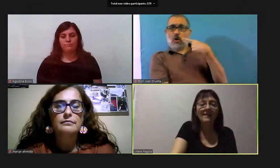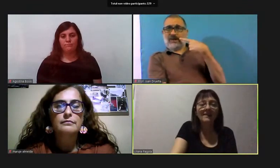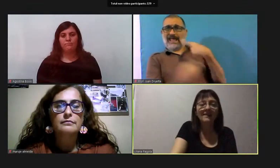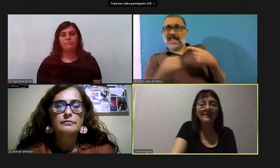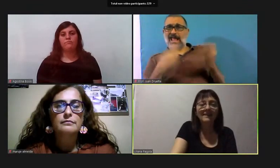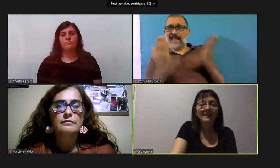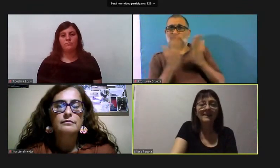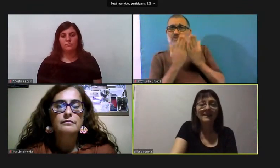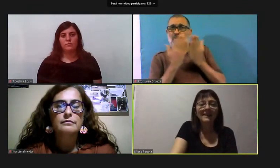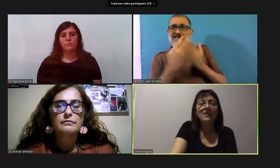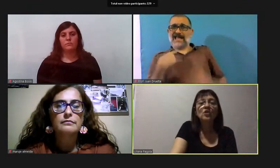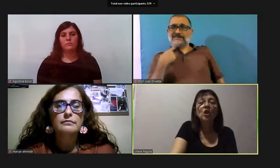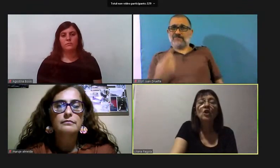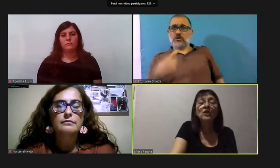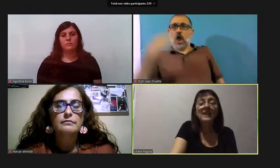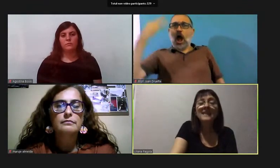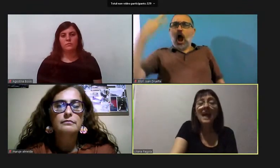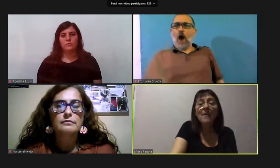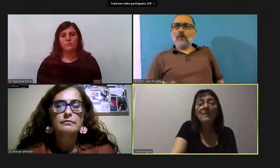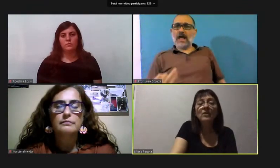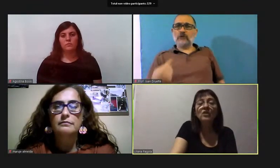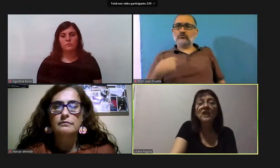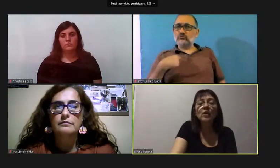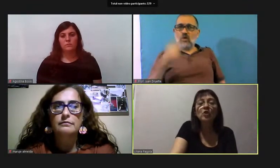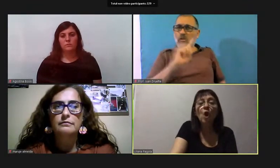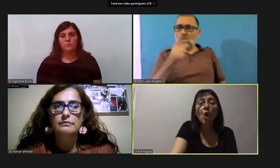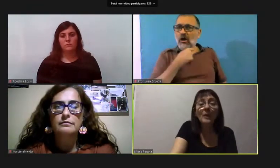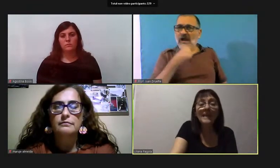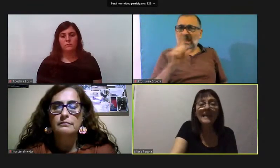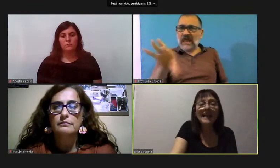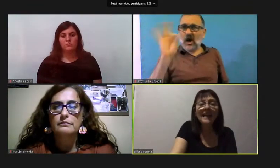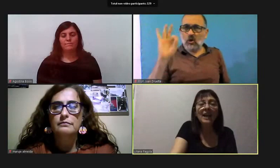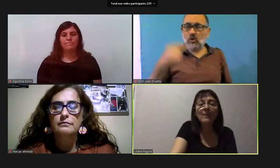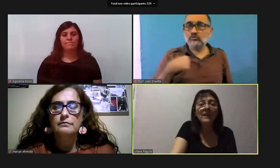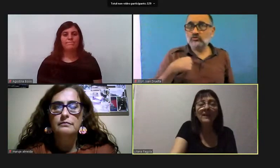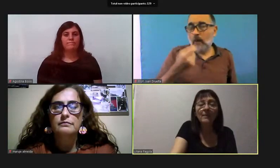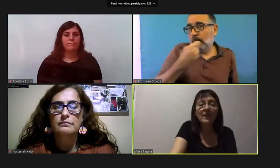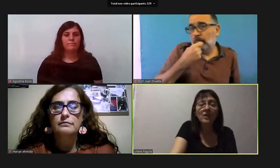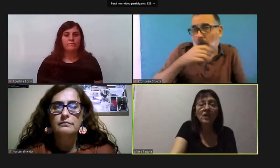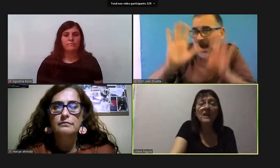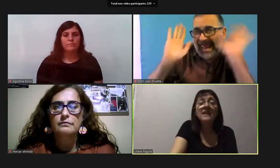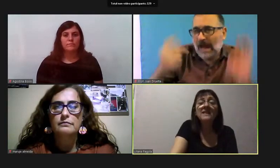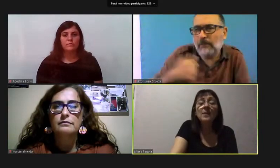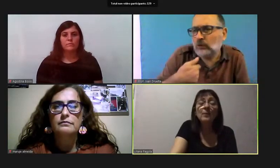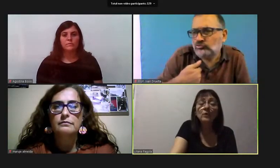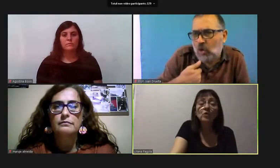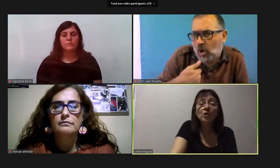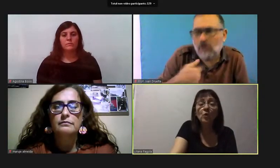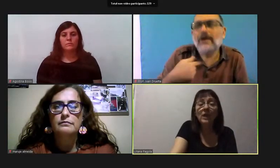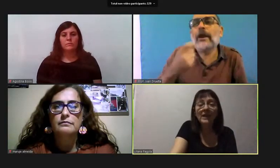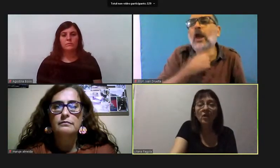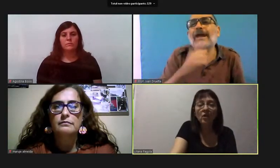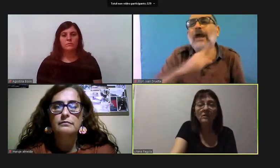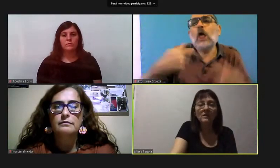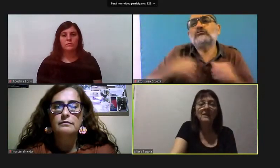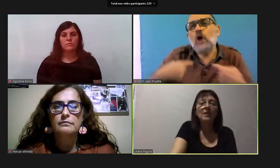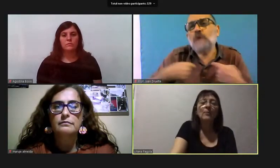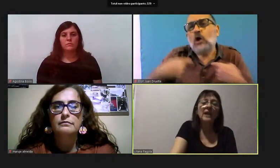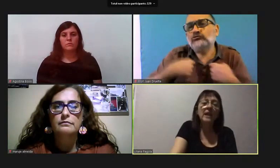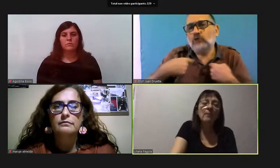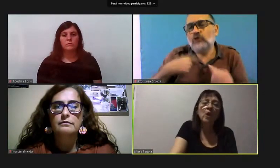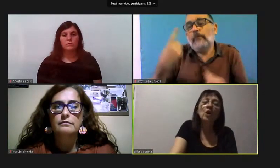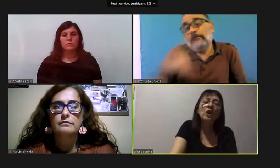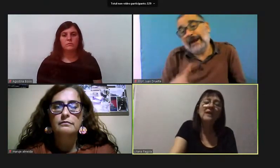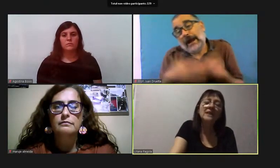escuela. Son los tres ámbitos que nos obligan a aprender español. Y si de pronto yo no lo elijo,